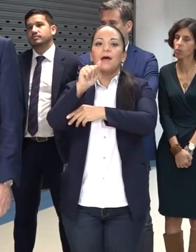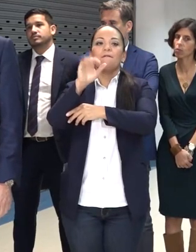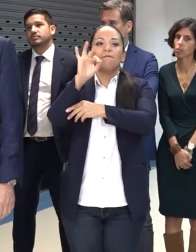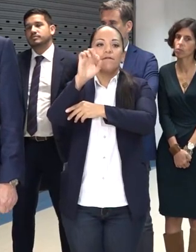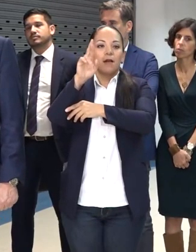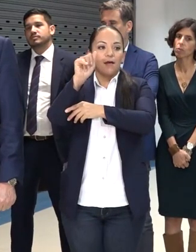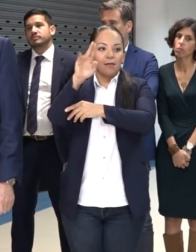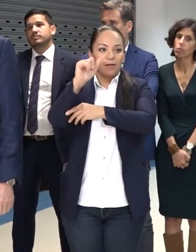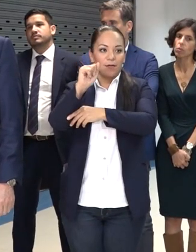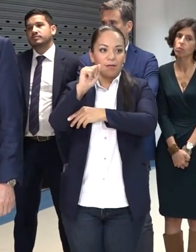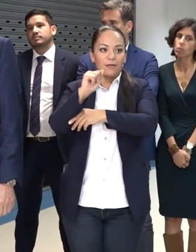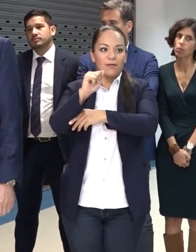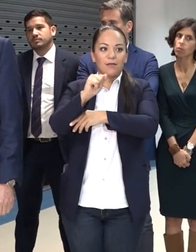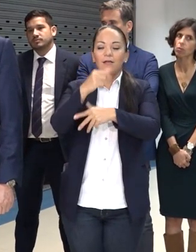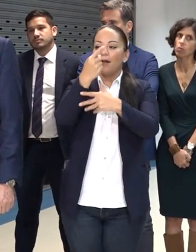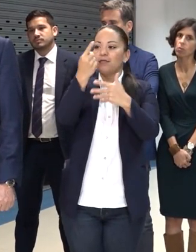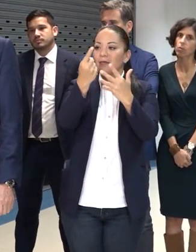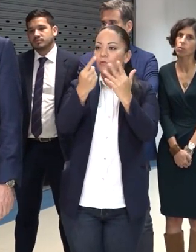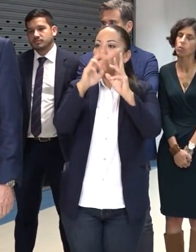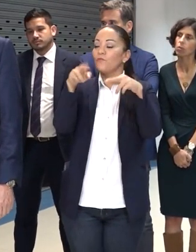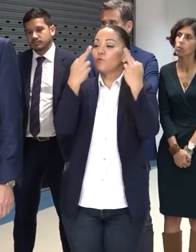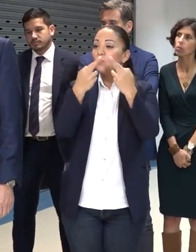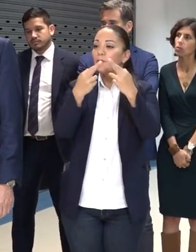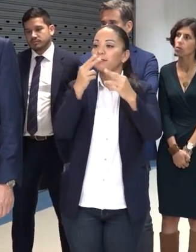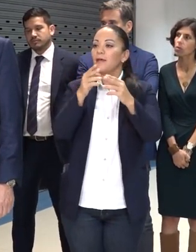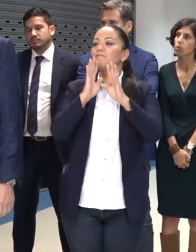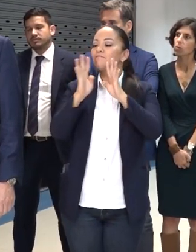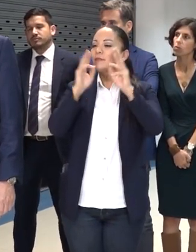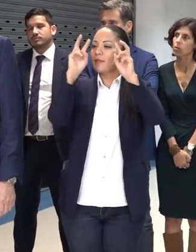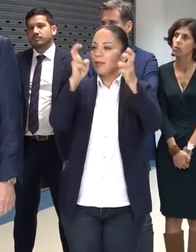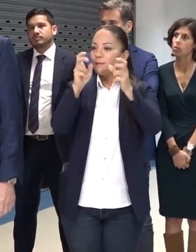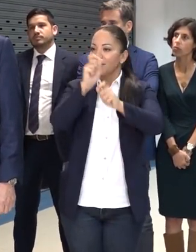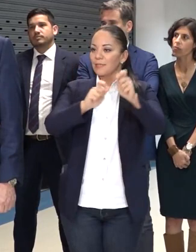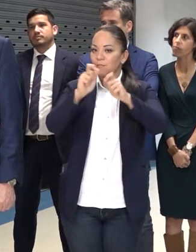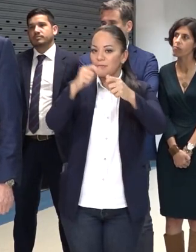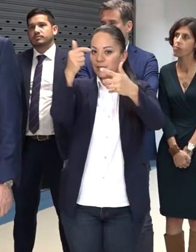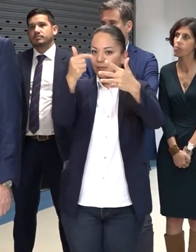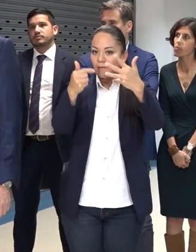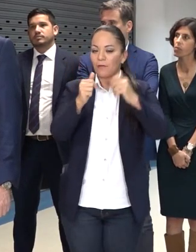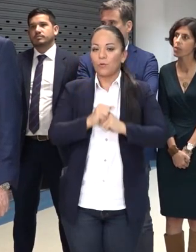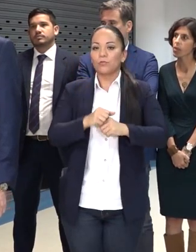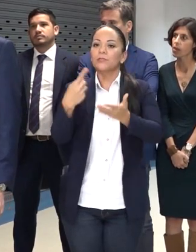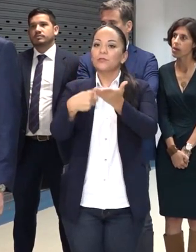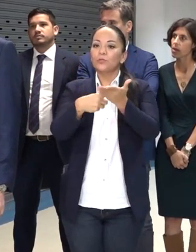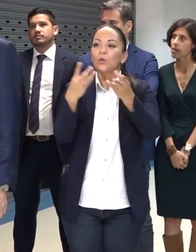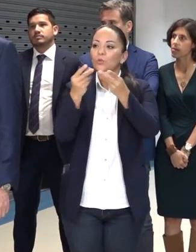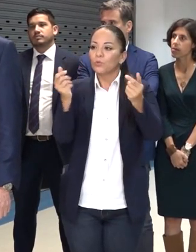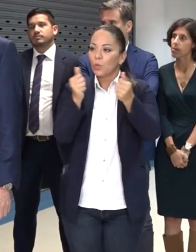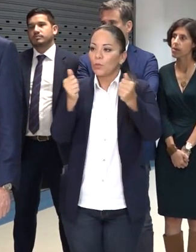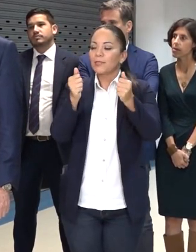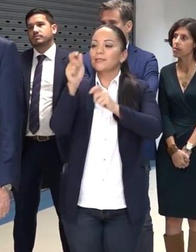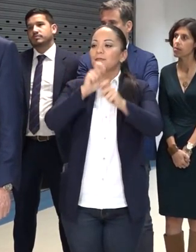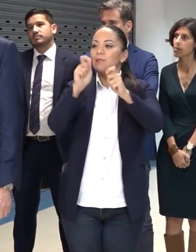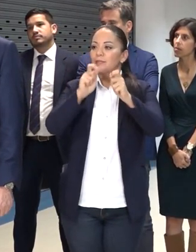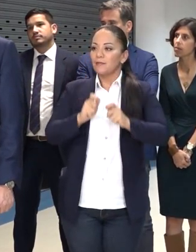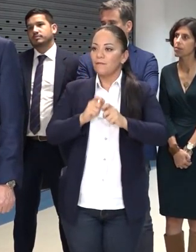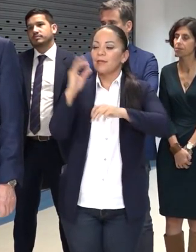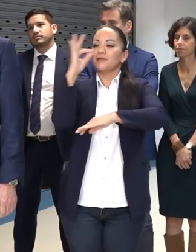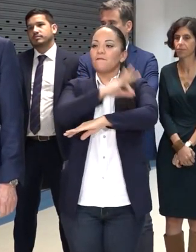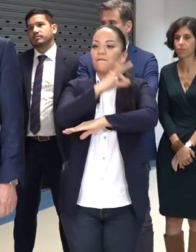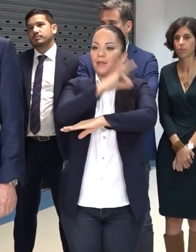En cada una de esas reuniones vimos problemas específicos, discutimos soluciones específicas